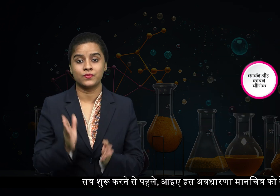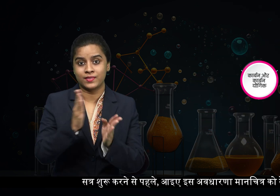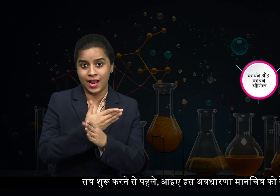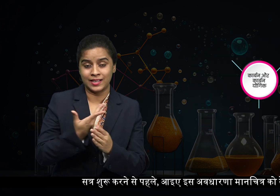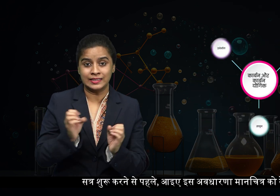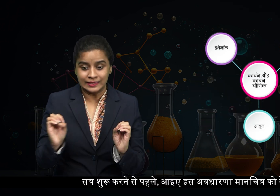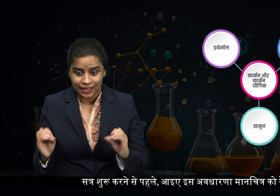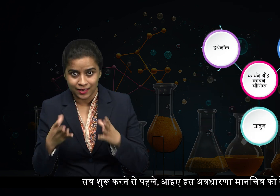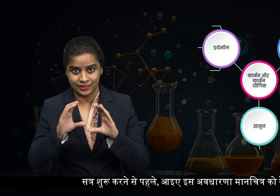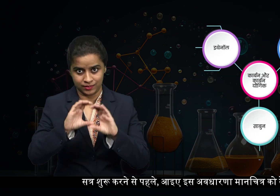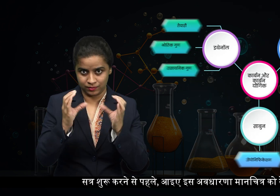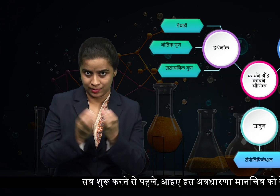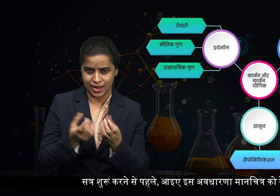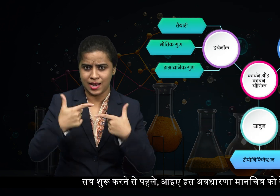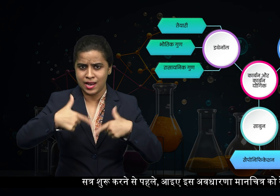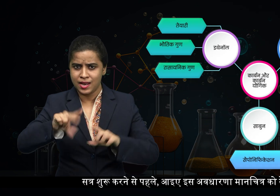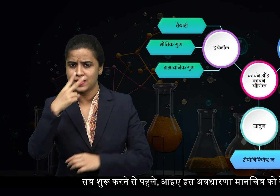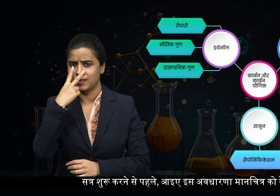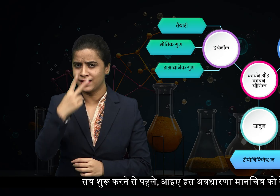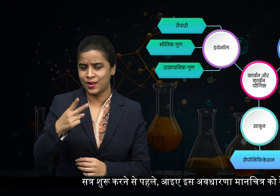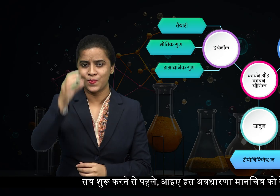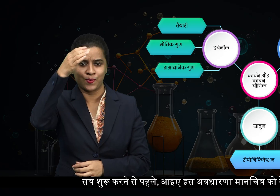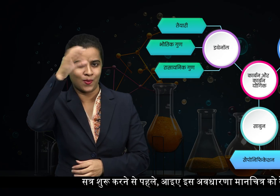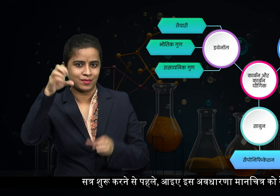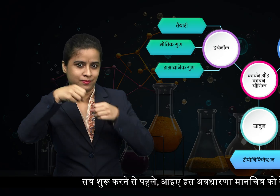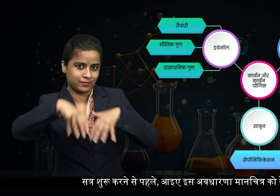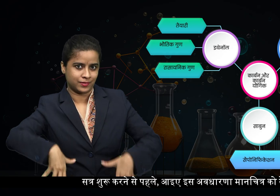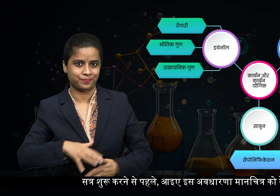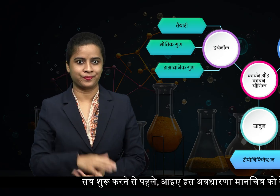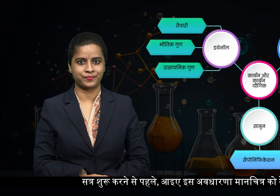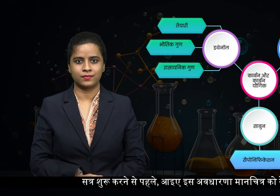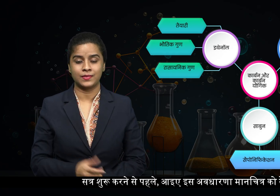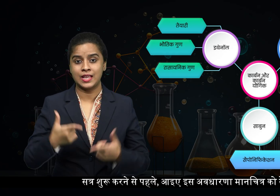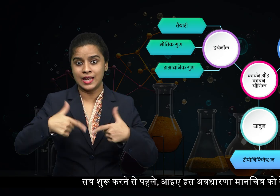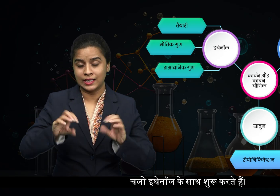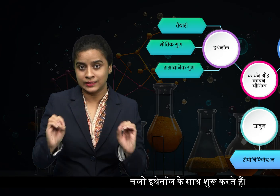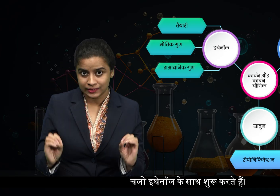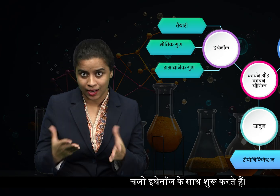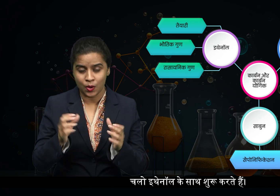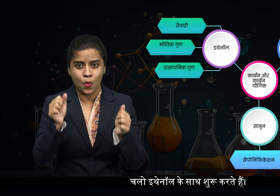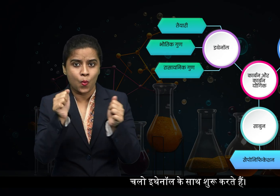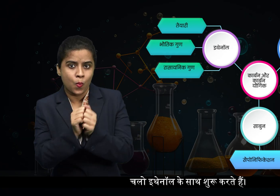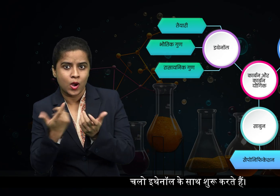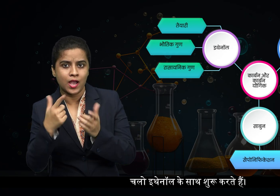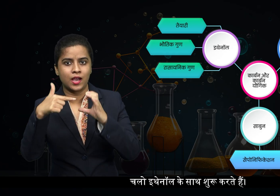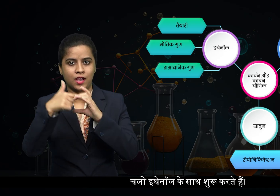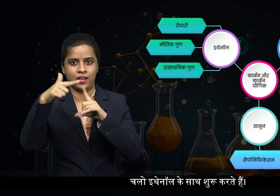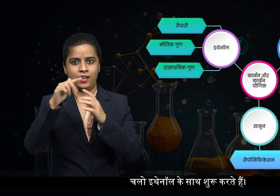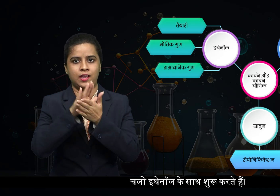सत्र शुरू करने से पहले आइए इस अवधारणा मानचित्र को देखें। चलो इथेनॉल के साथ शुरू करते